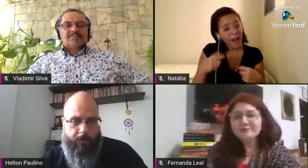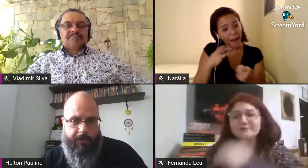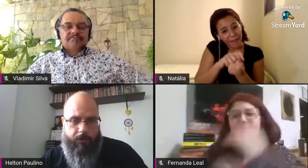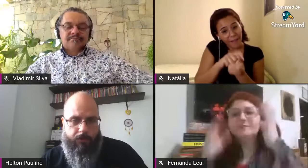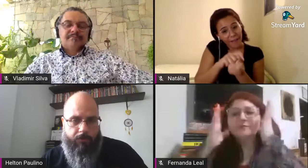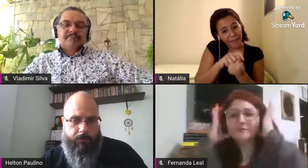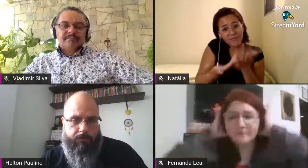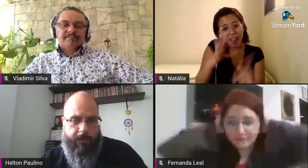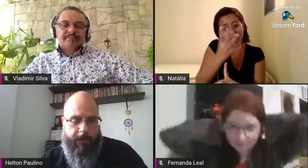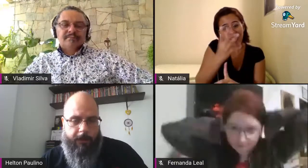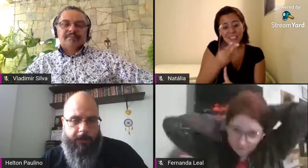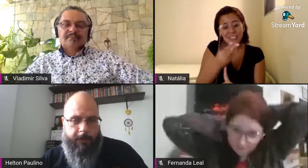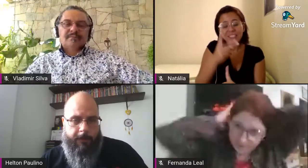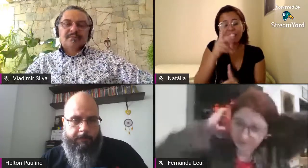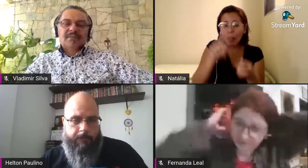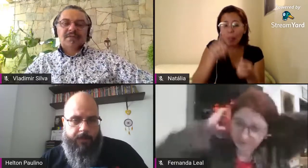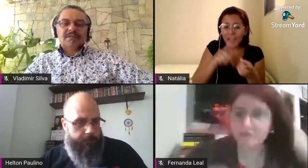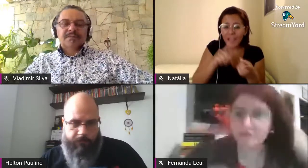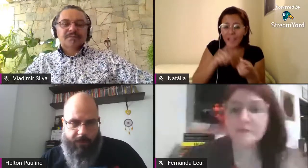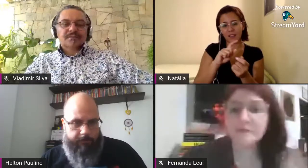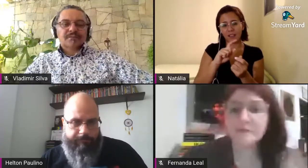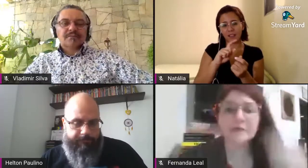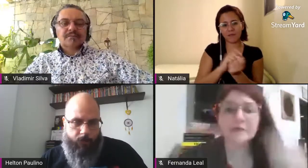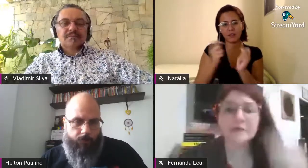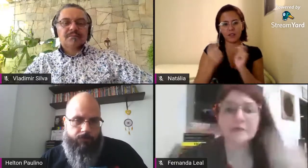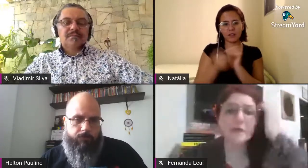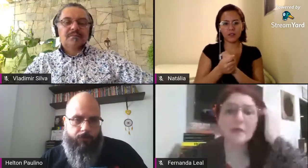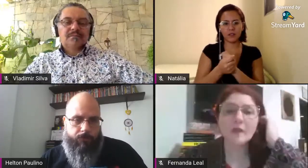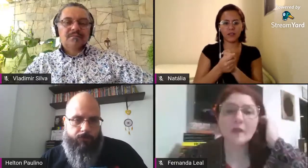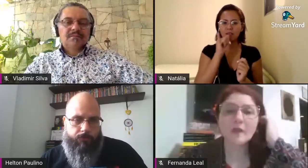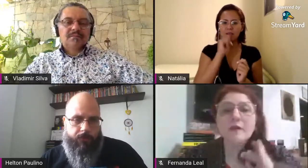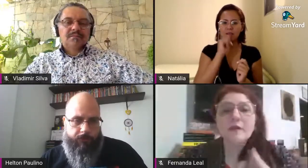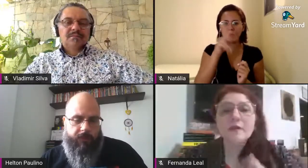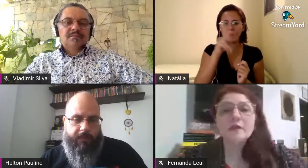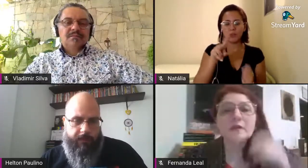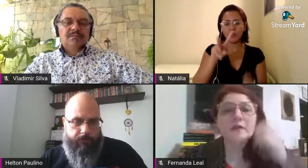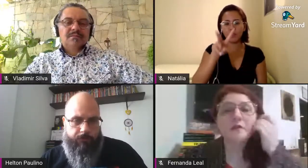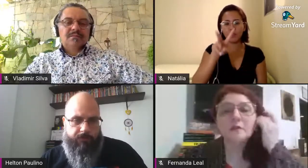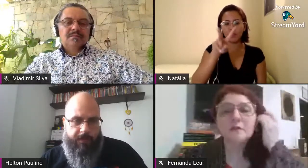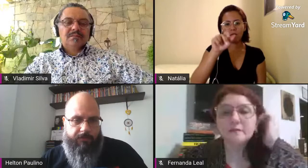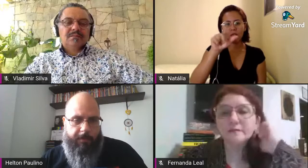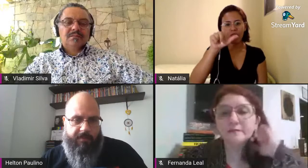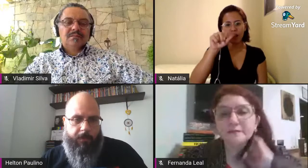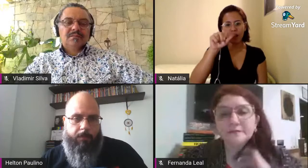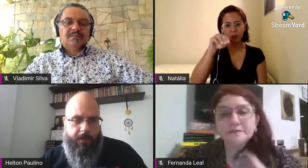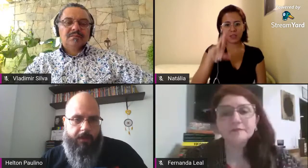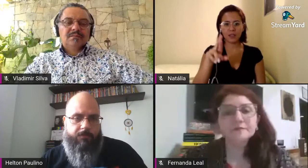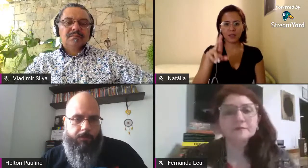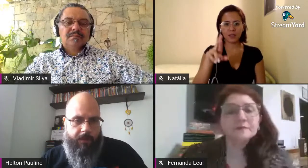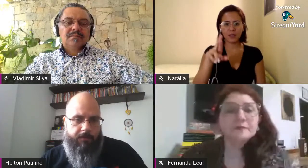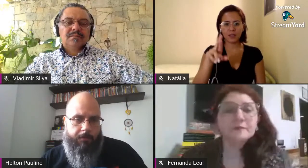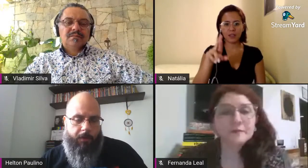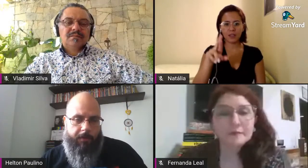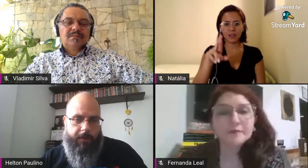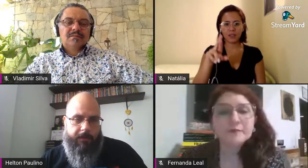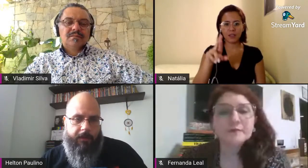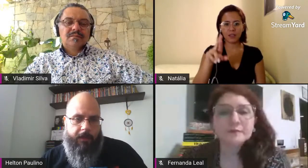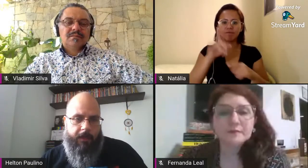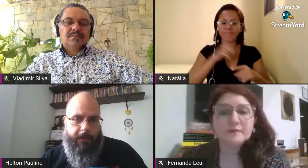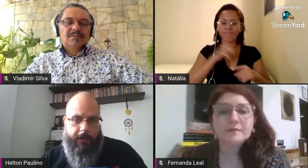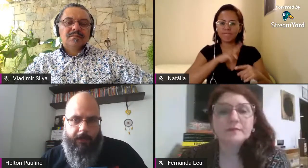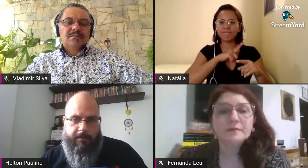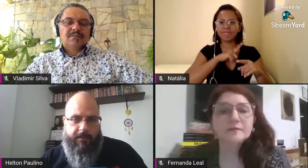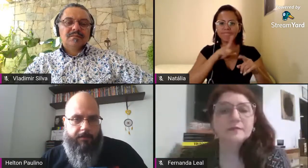professor Vladimir compartilhou conosco. Né? E isso vai... Todos os outros contextos artísticos também vão passar pelo mesmo